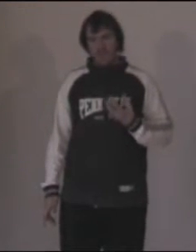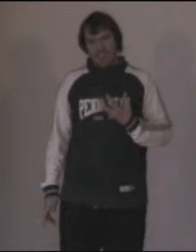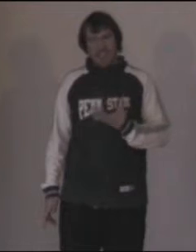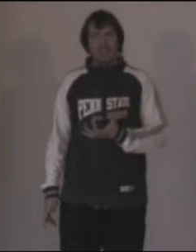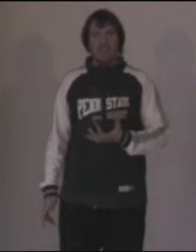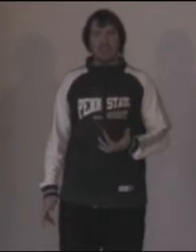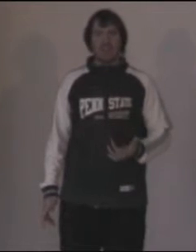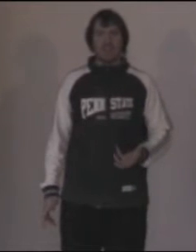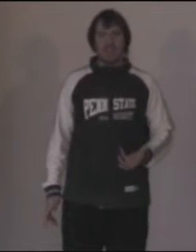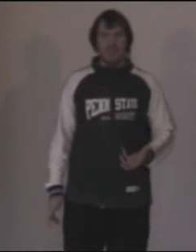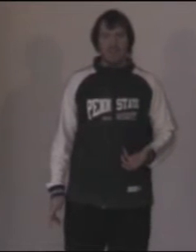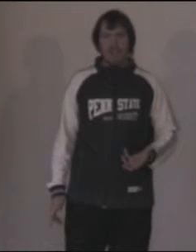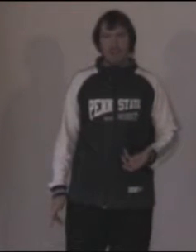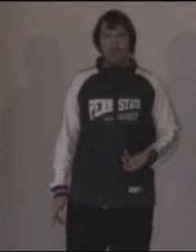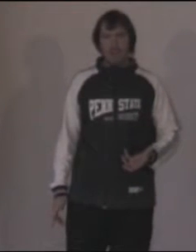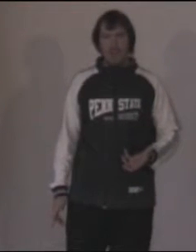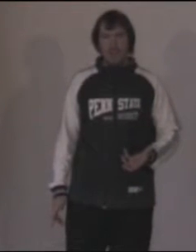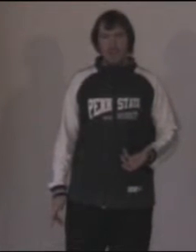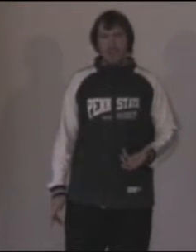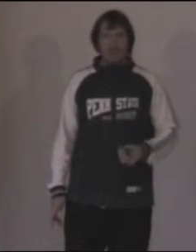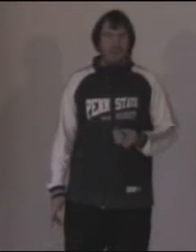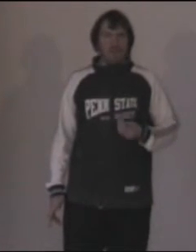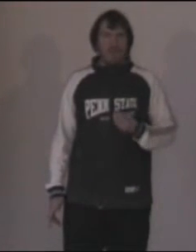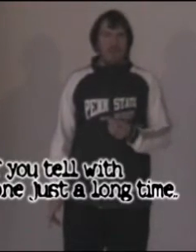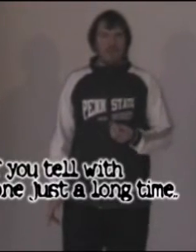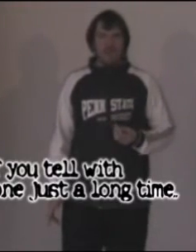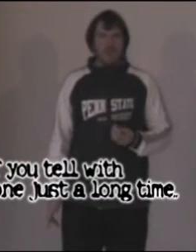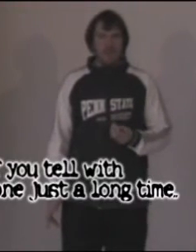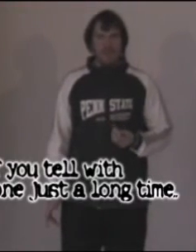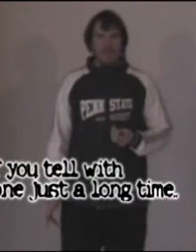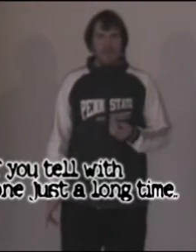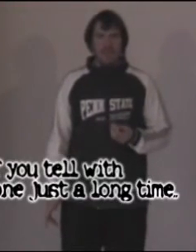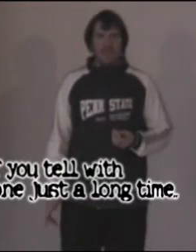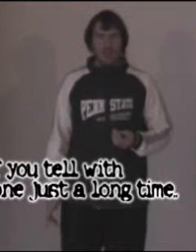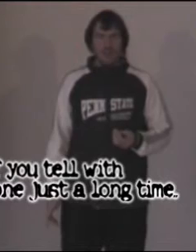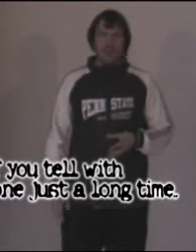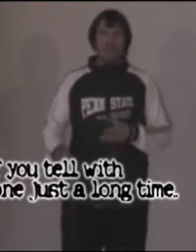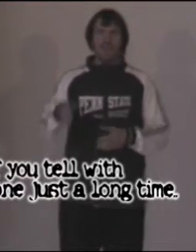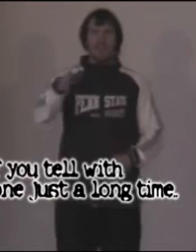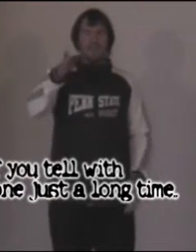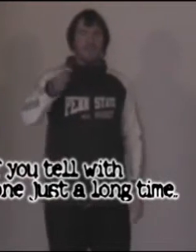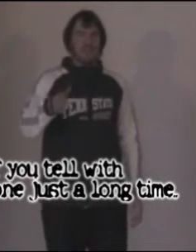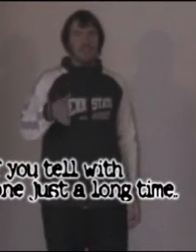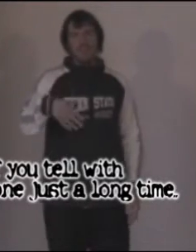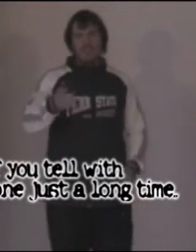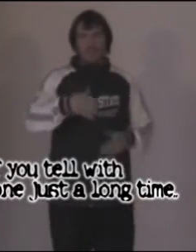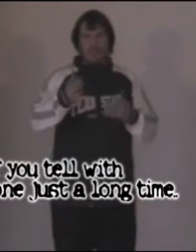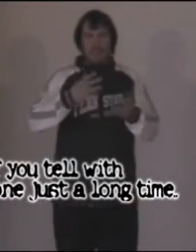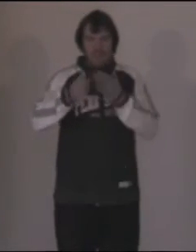non ci si sente di poter dire a qualcun altro. Ma quando tu parli tutta la vita con uno, gli dici: ehi picciola in fondo, però non dici appunto sempre ehi